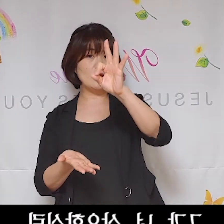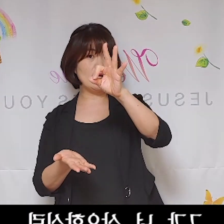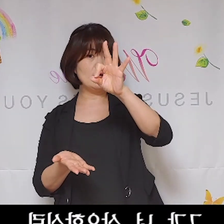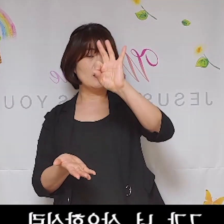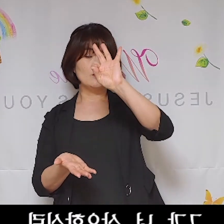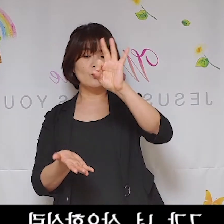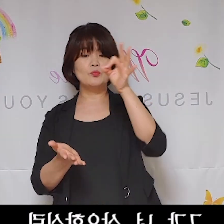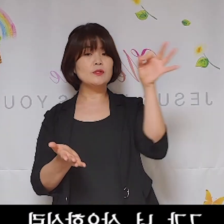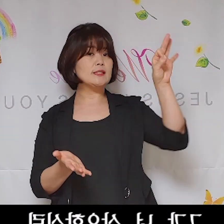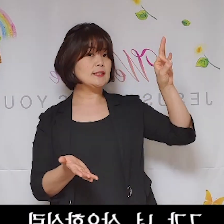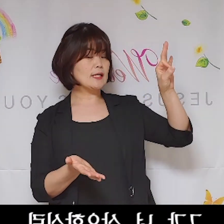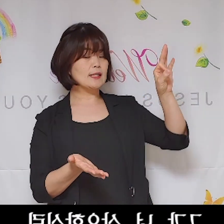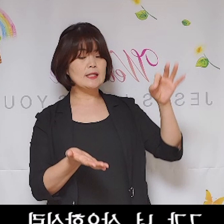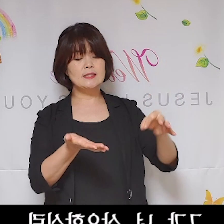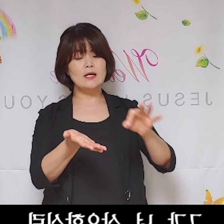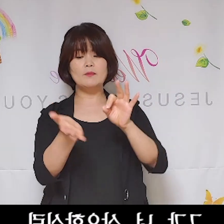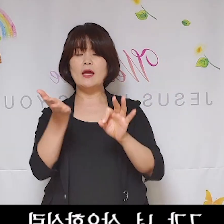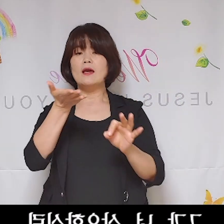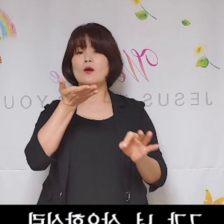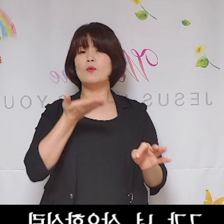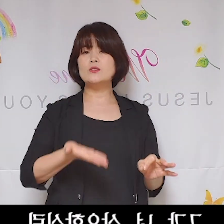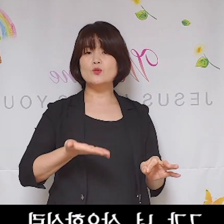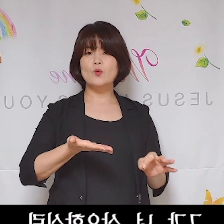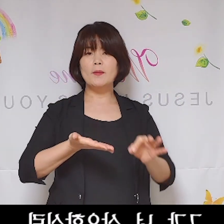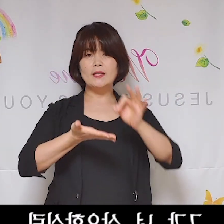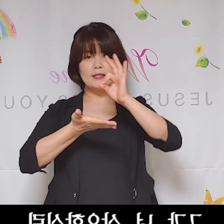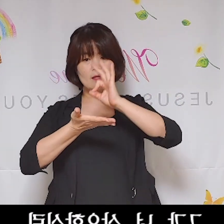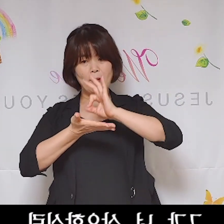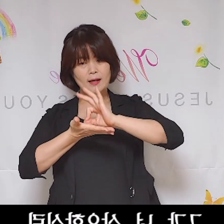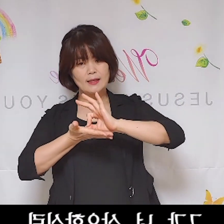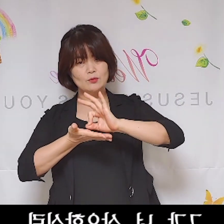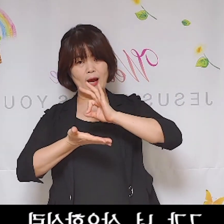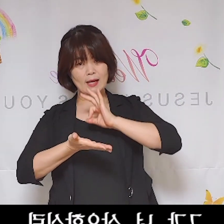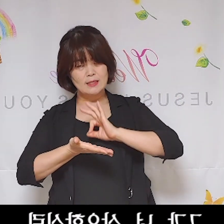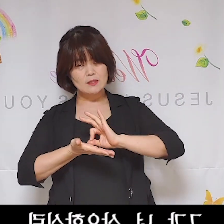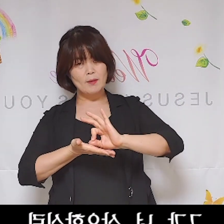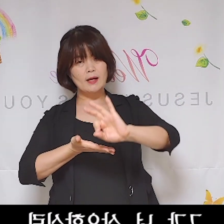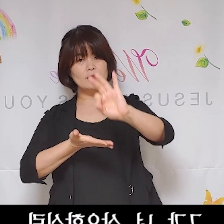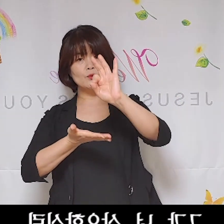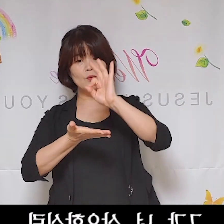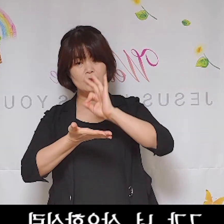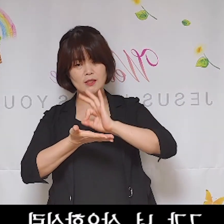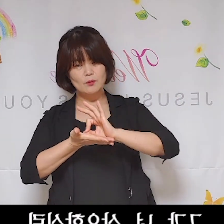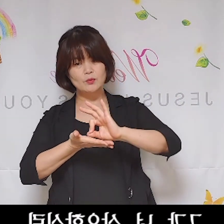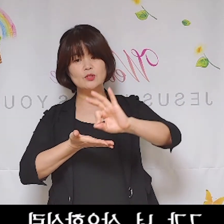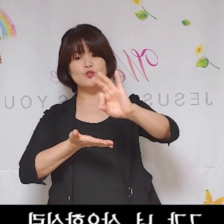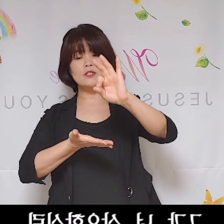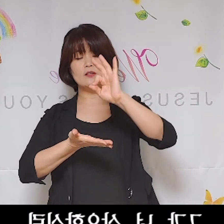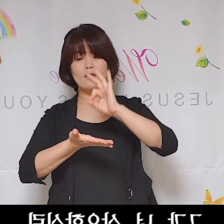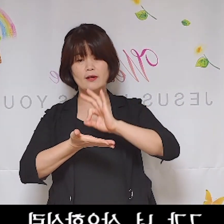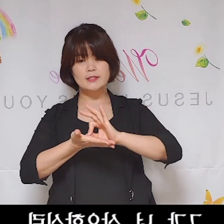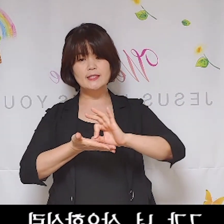이렇게 돈 표시를 약간 하신 다음에 왼손 손바닥에서 바깥으로 안에서 바깥으로 흘려 보내주시는 거예요.